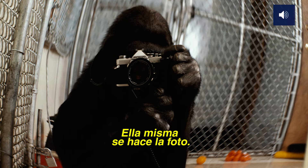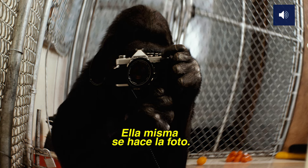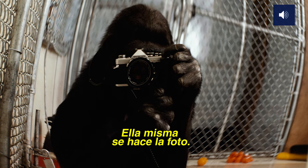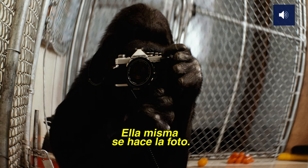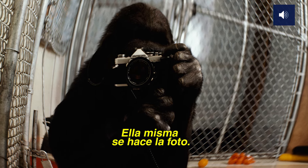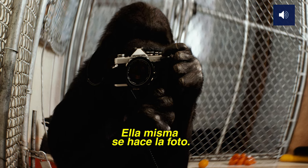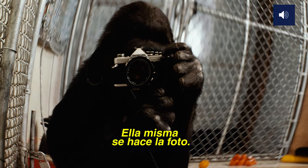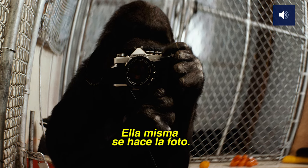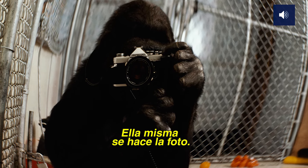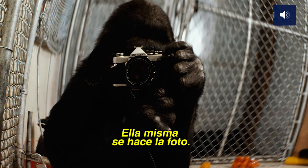Ella misma se hace la foto.